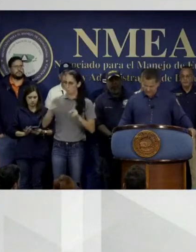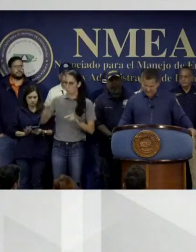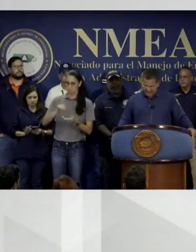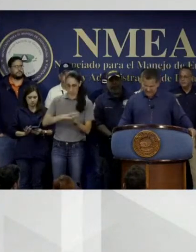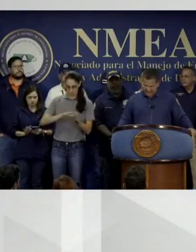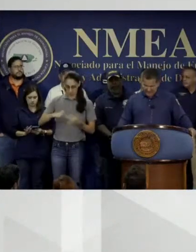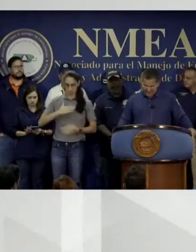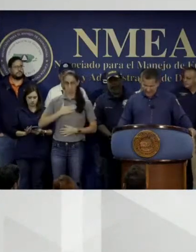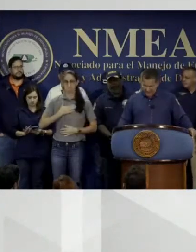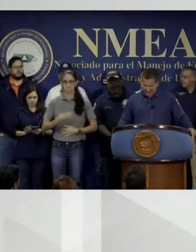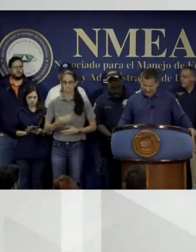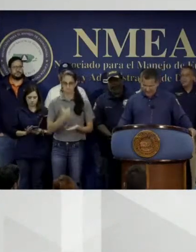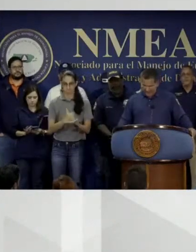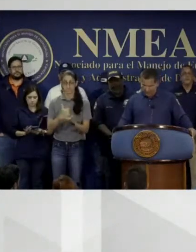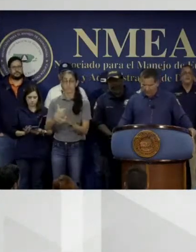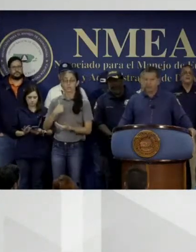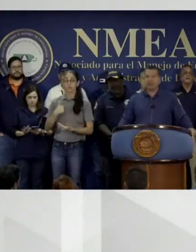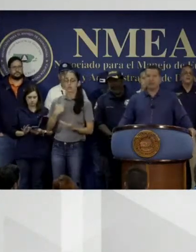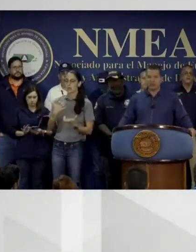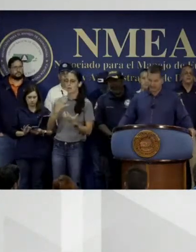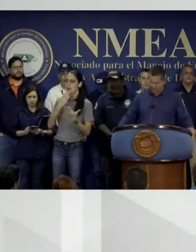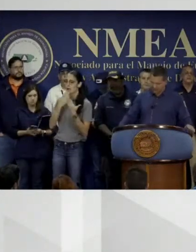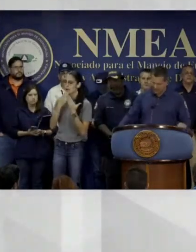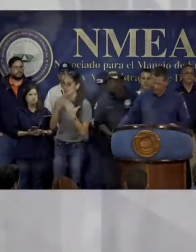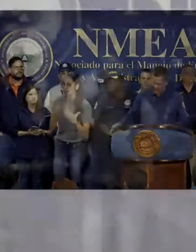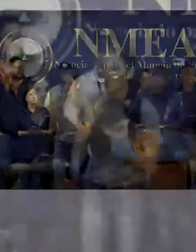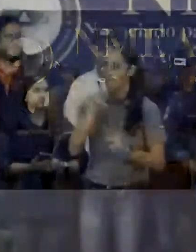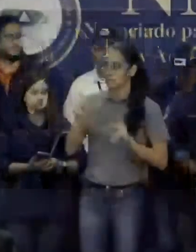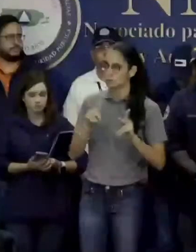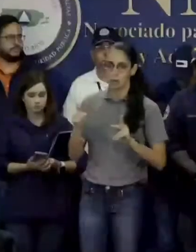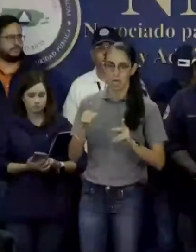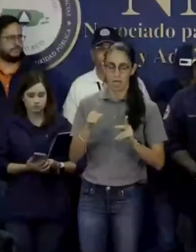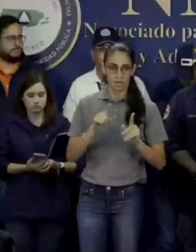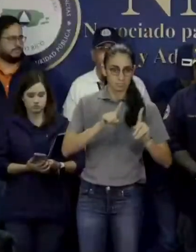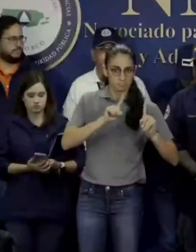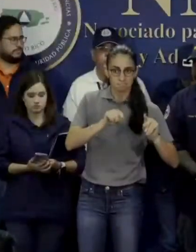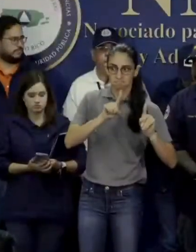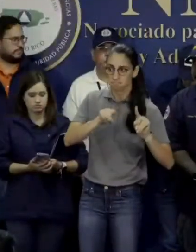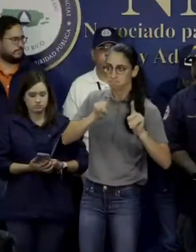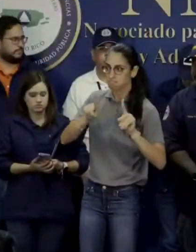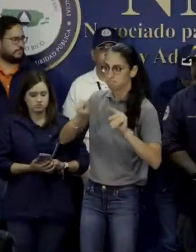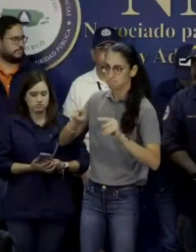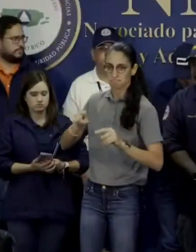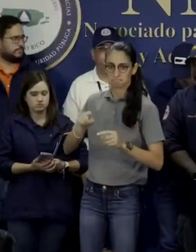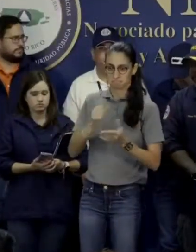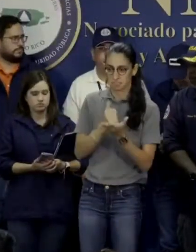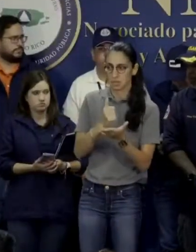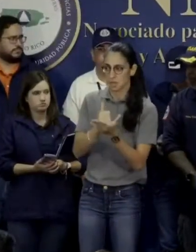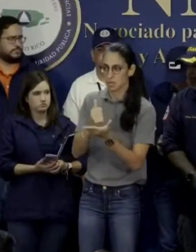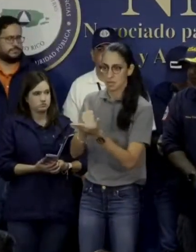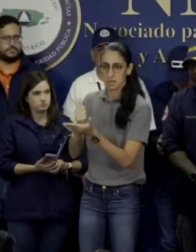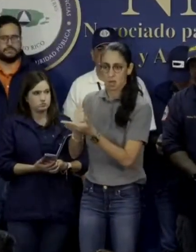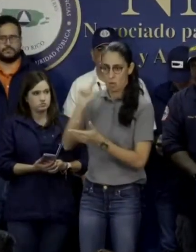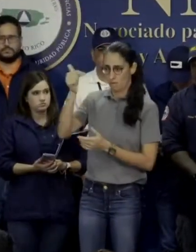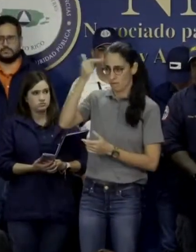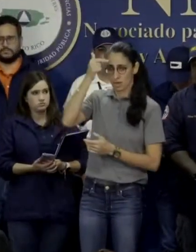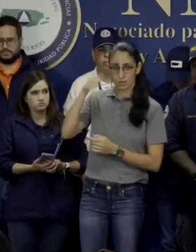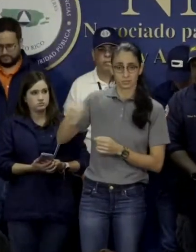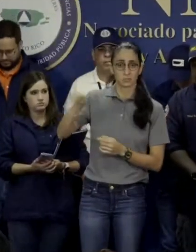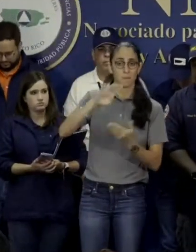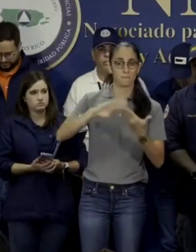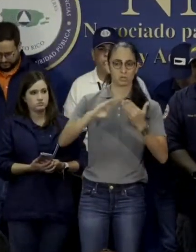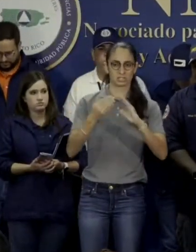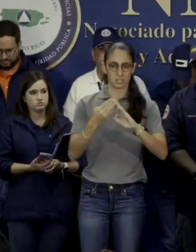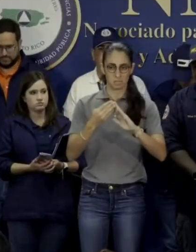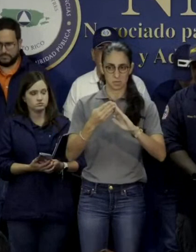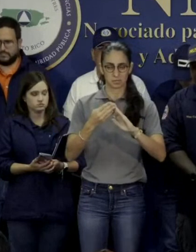generosa. Tengo que agradecer a todos los primeros respondedores y funcionarios de todos los componentes del gobierno, de los